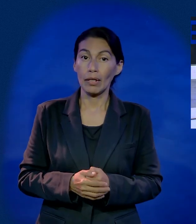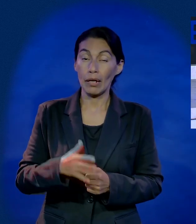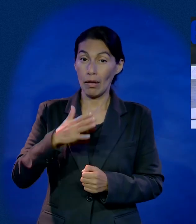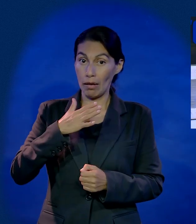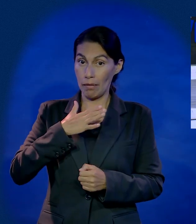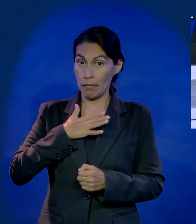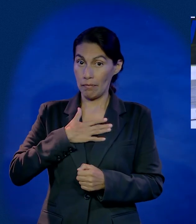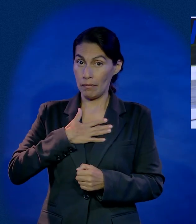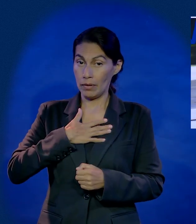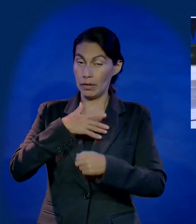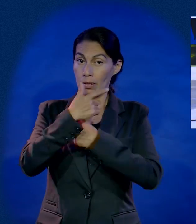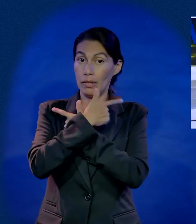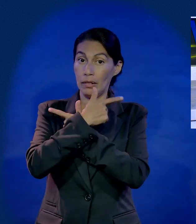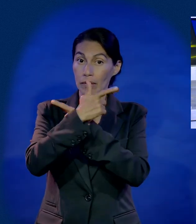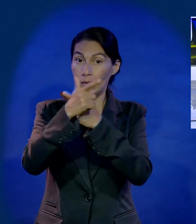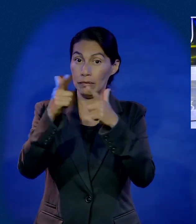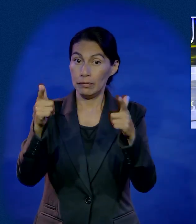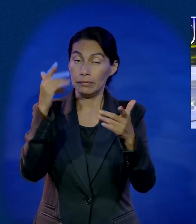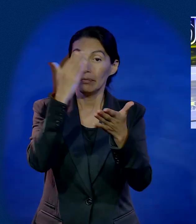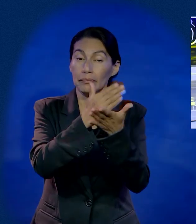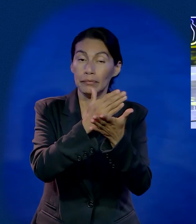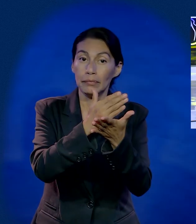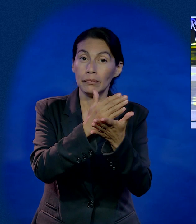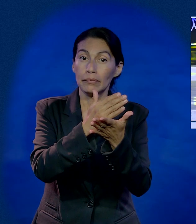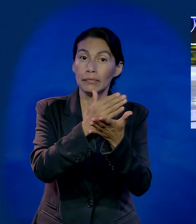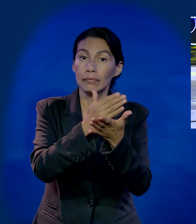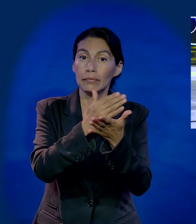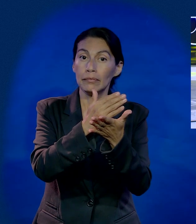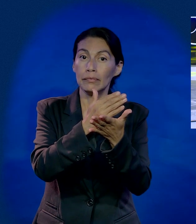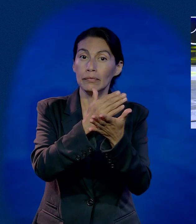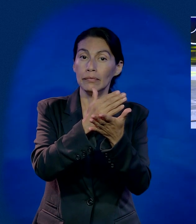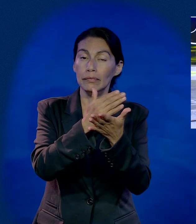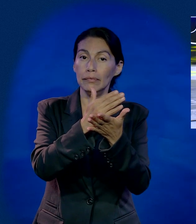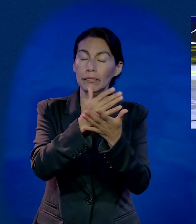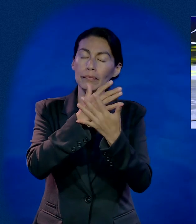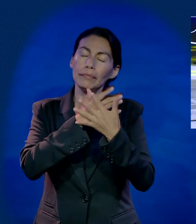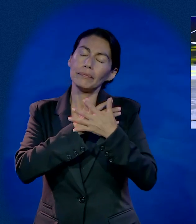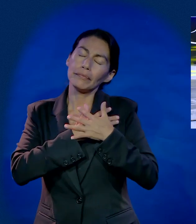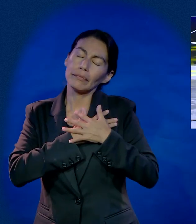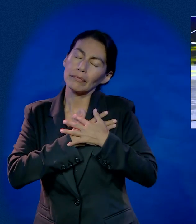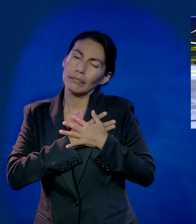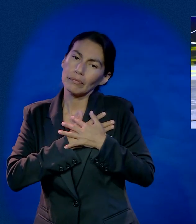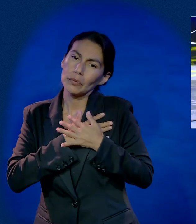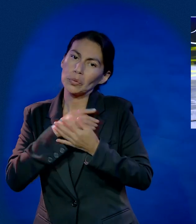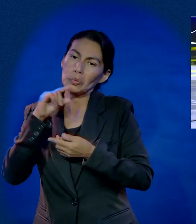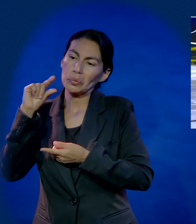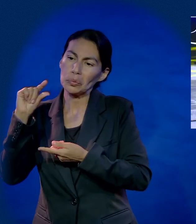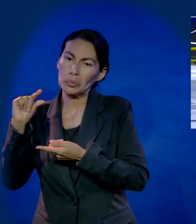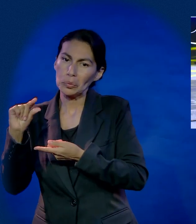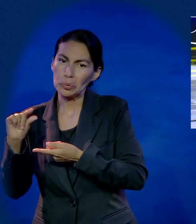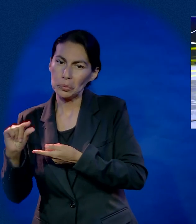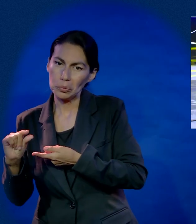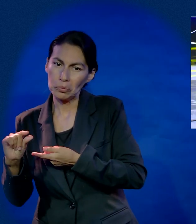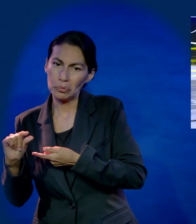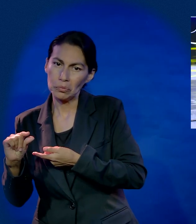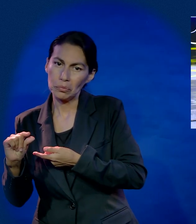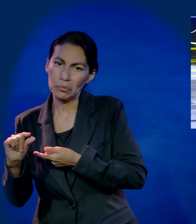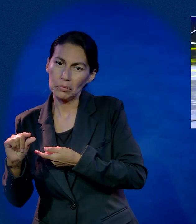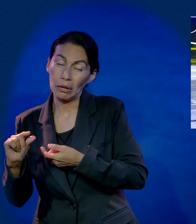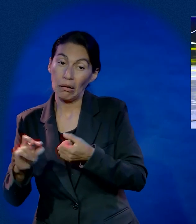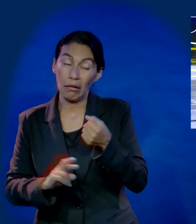Voy otra vez. Cuando mi libertad es anulada, mi